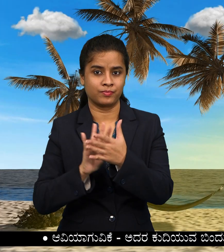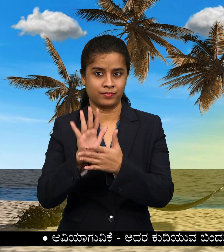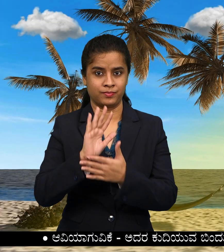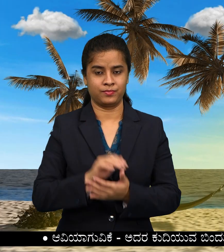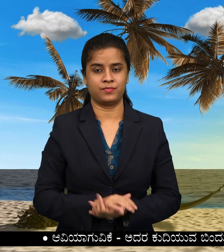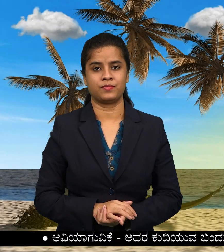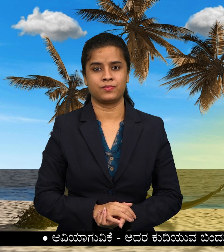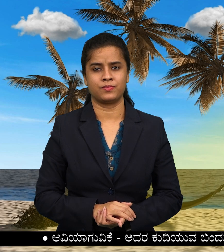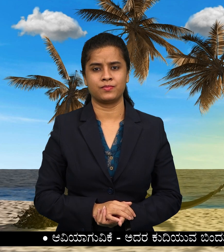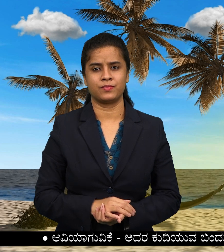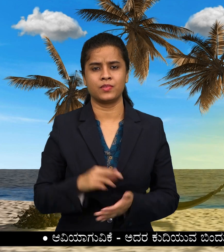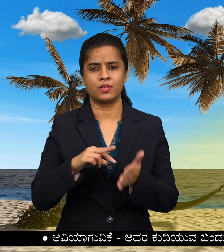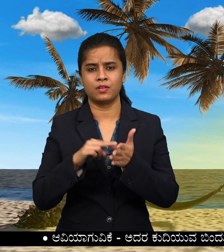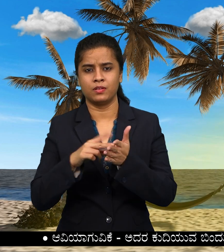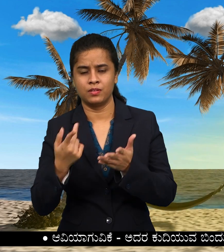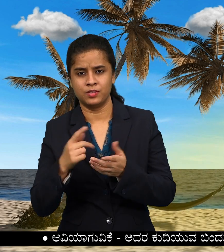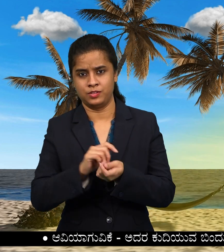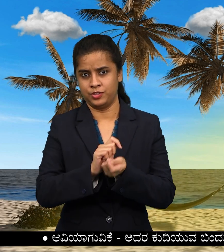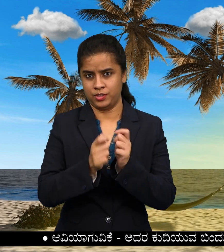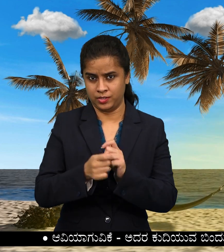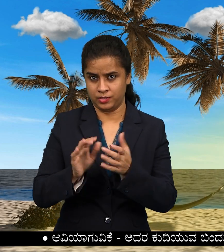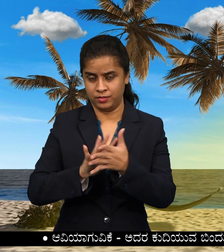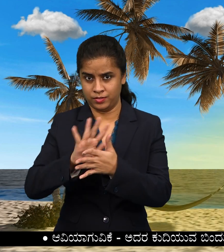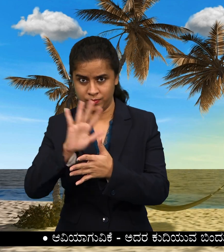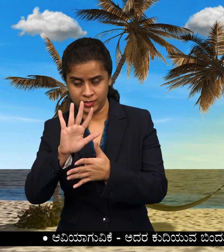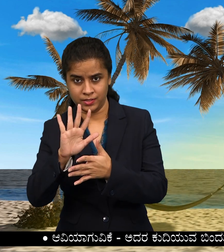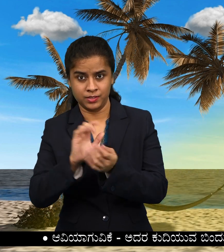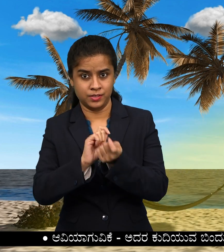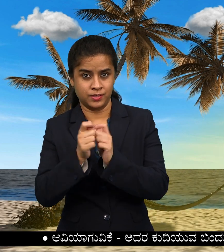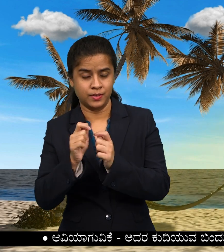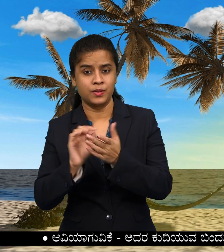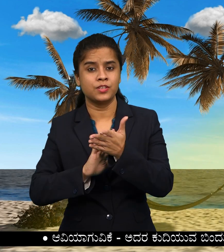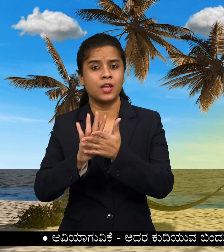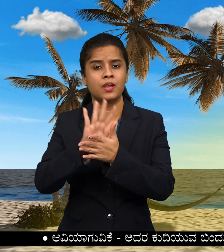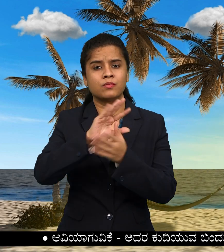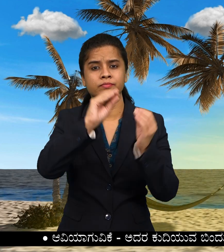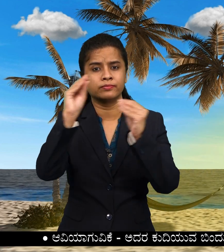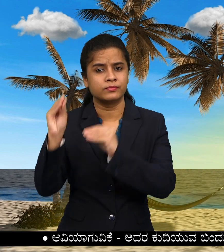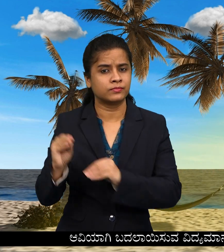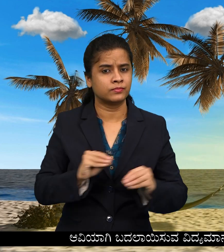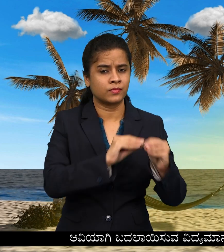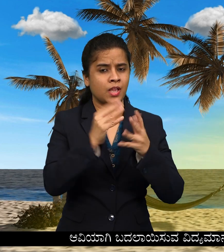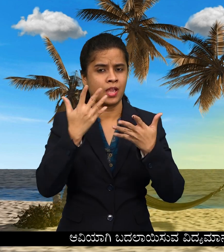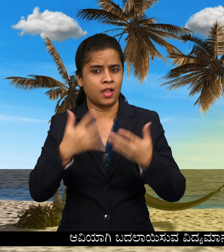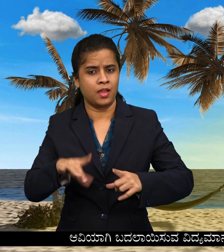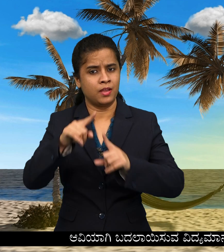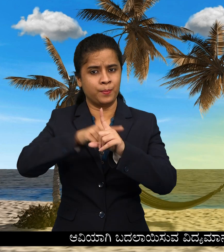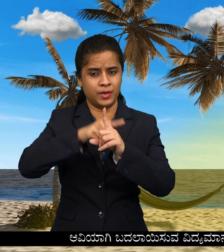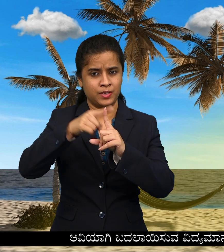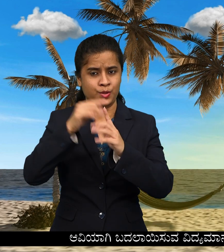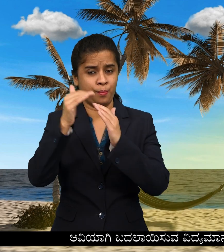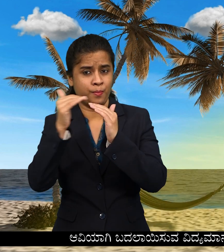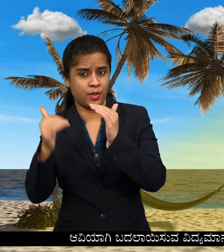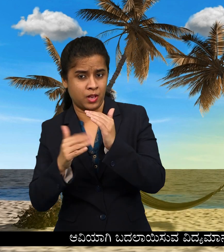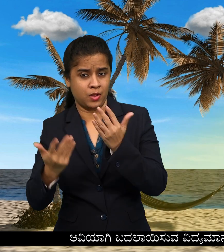ಆವಿಯಾಗುವಿಕೆ. ಅದರ ಕುದಿಯುವ ಬಿಂದುಗಿಂತ ಕೆಳಗಿನ ಯಾವುದೇ ತಾಪಮಾನದಲ್ಲಿ ದ್ರವವನ್ನು ಆವಿಯಾಗಿ